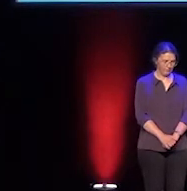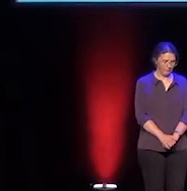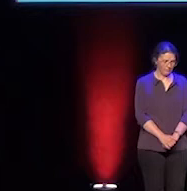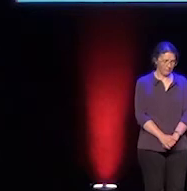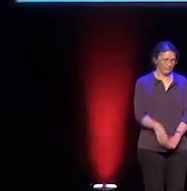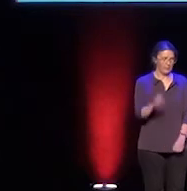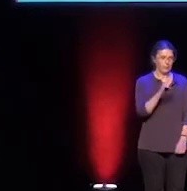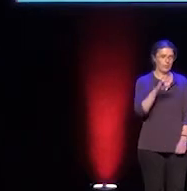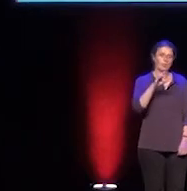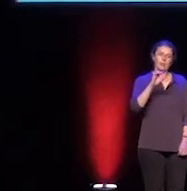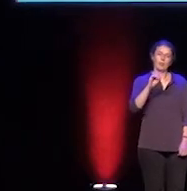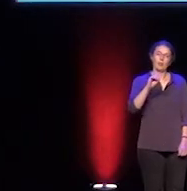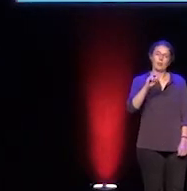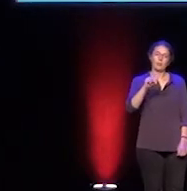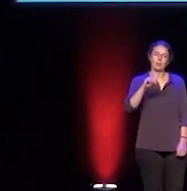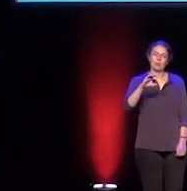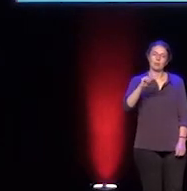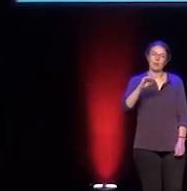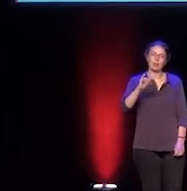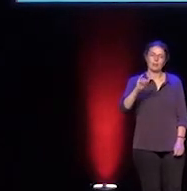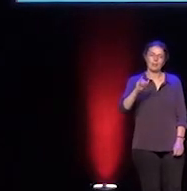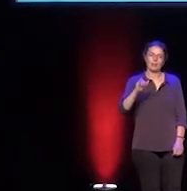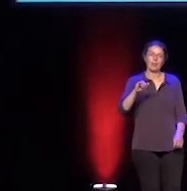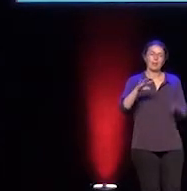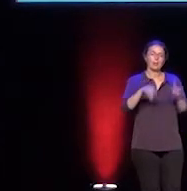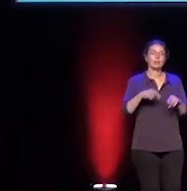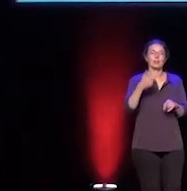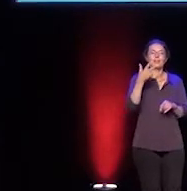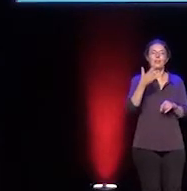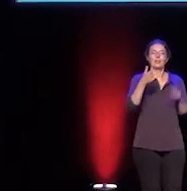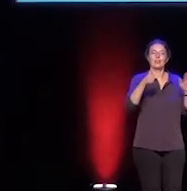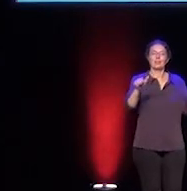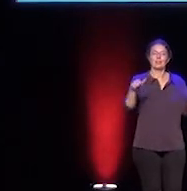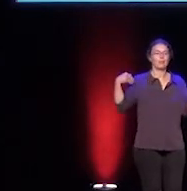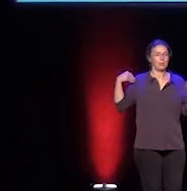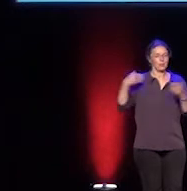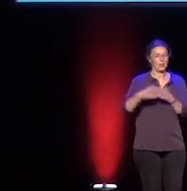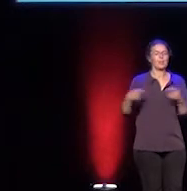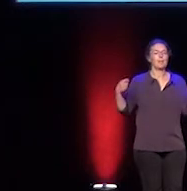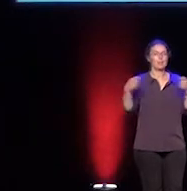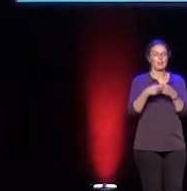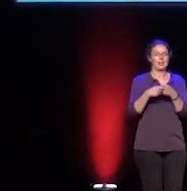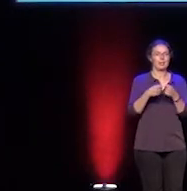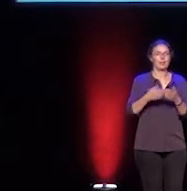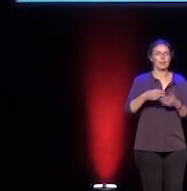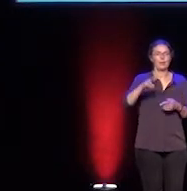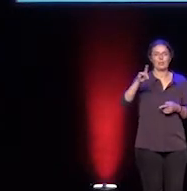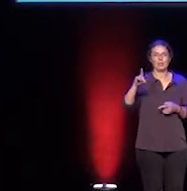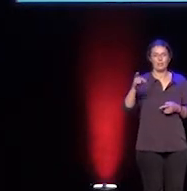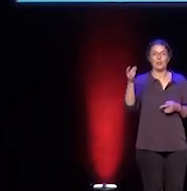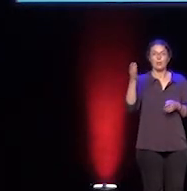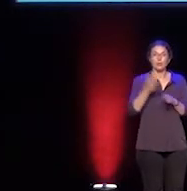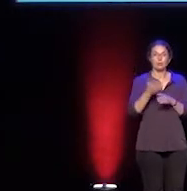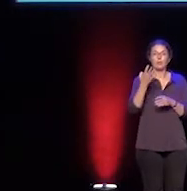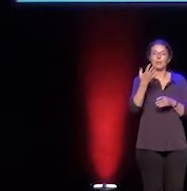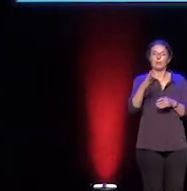Eduard Roncari ist seit 1963 Mitglied im SOVD und seit 54 Jahren